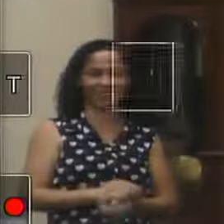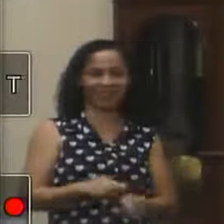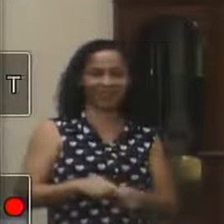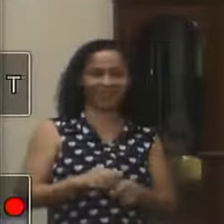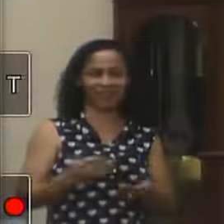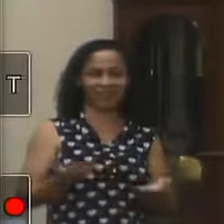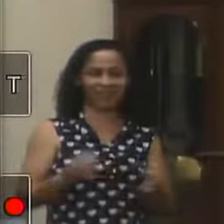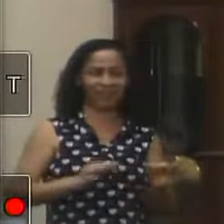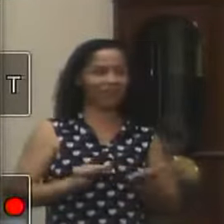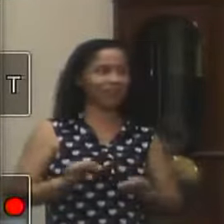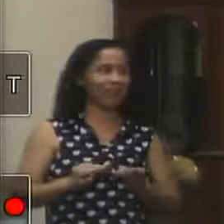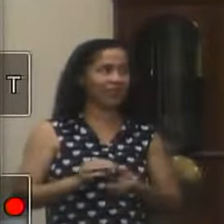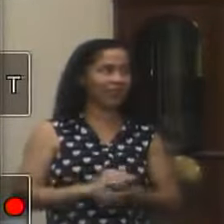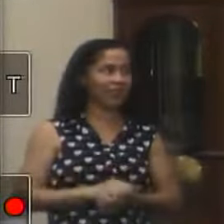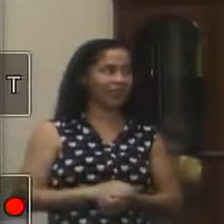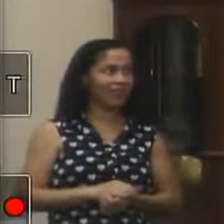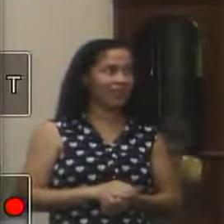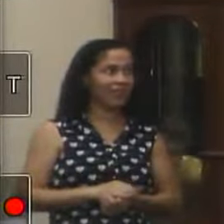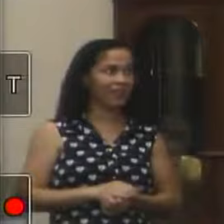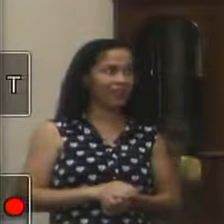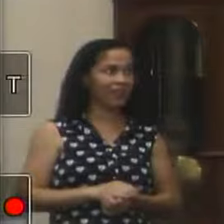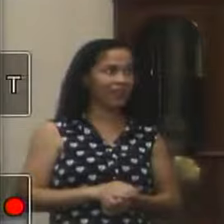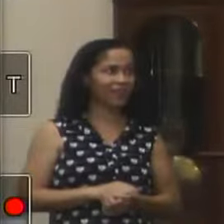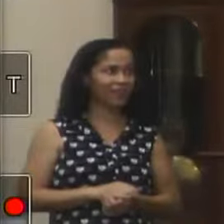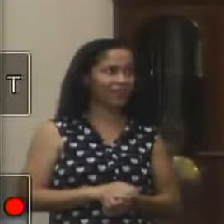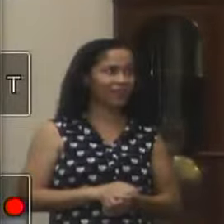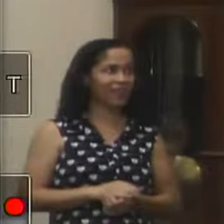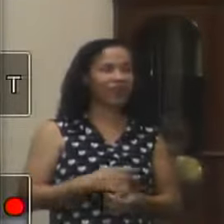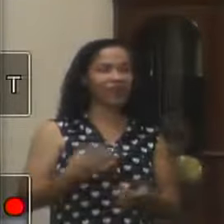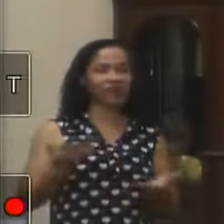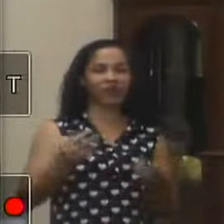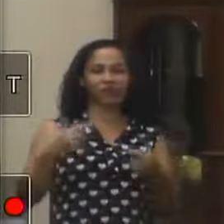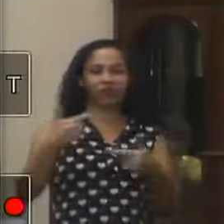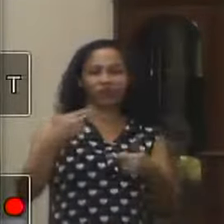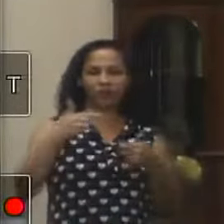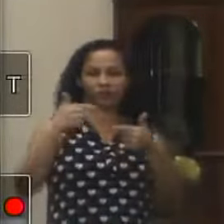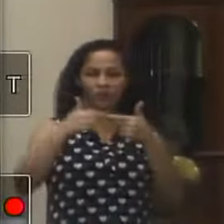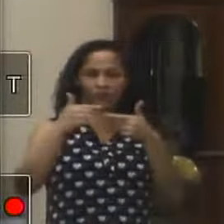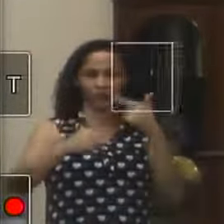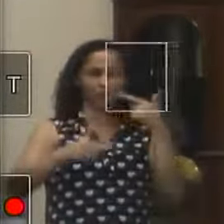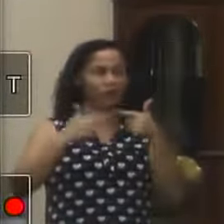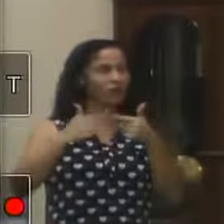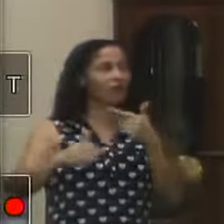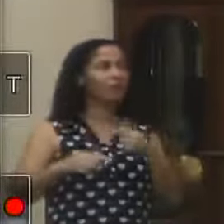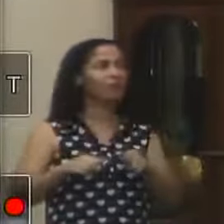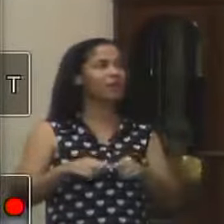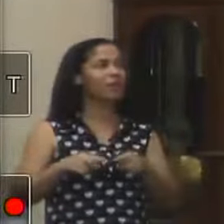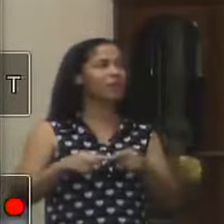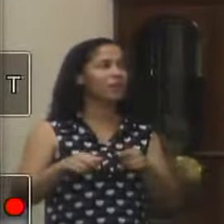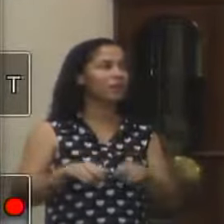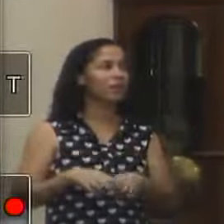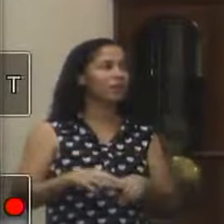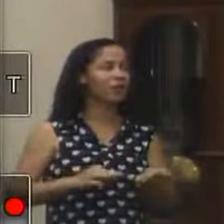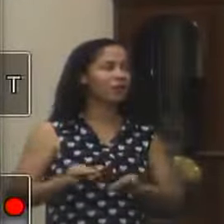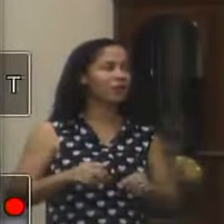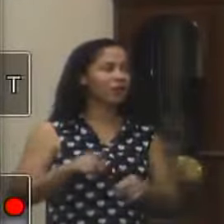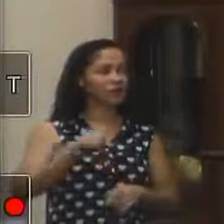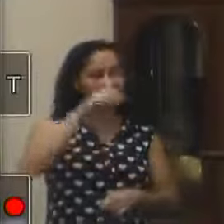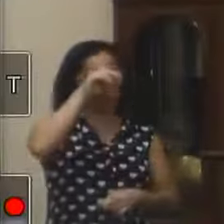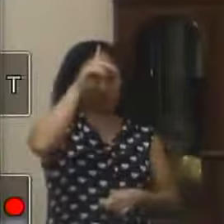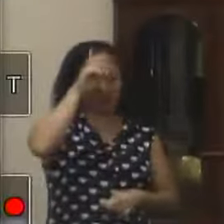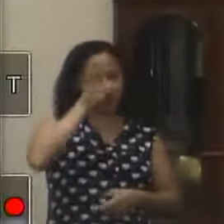fazendo esse projeto entrou, já tá nesse, vai para a segunda discussão, primeira discussão, segunda, desse projeto que eu fiz